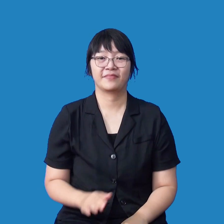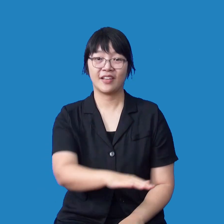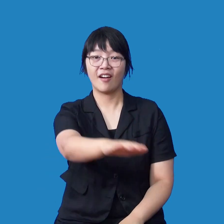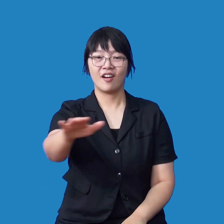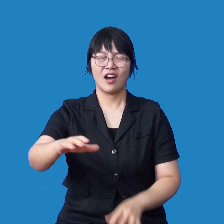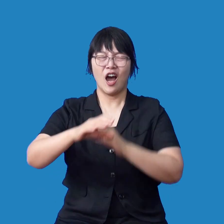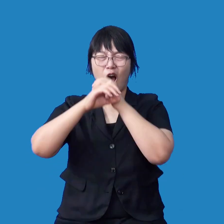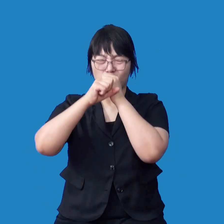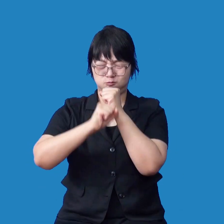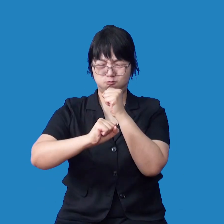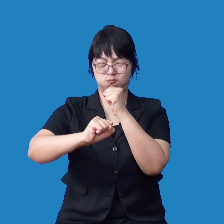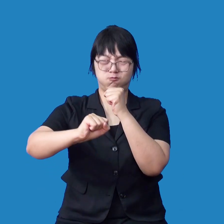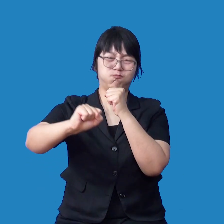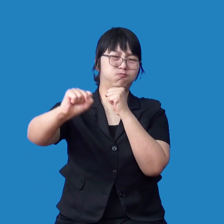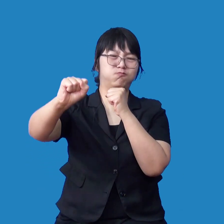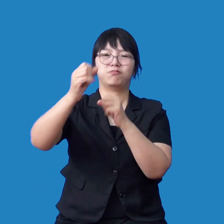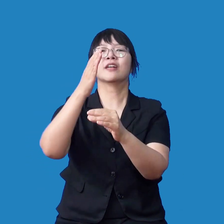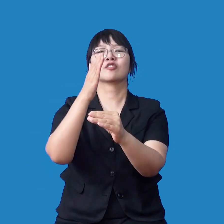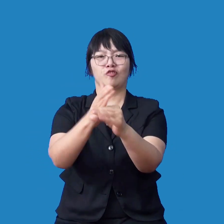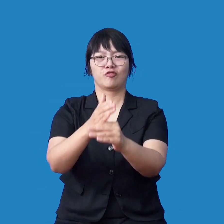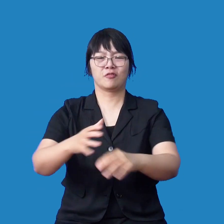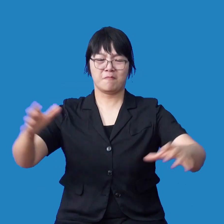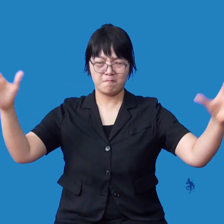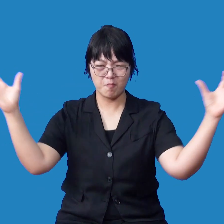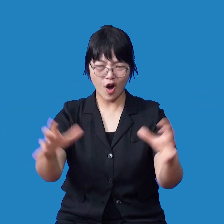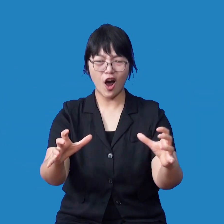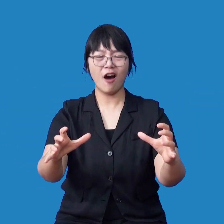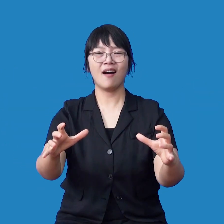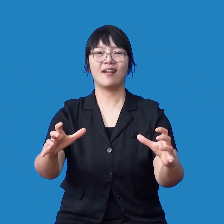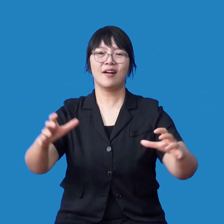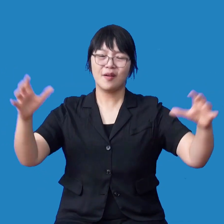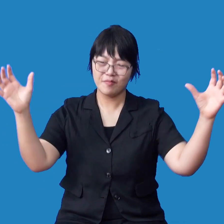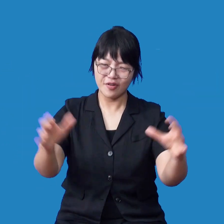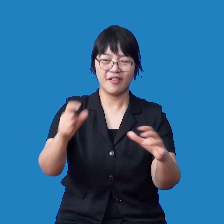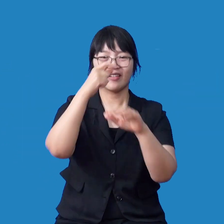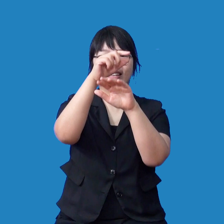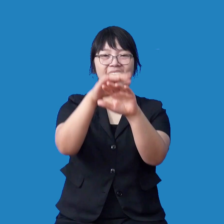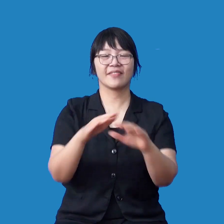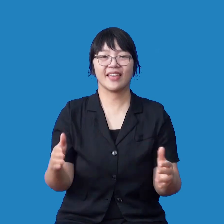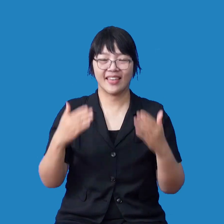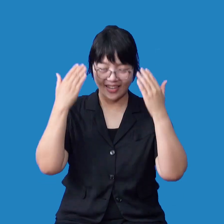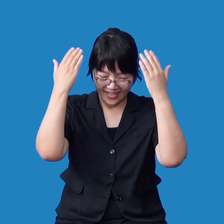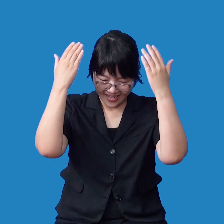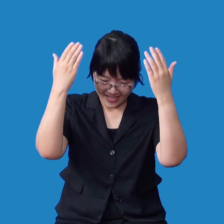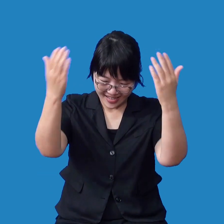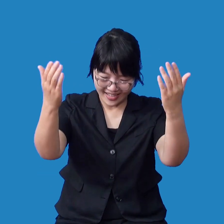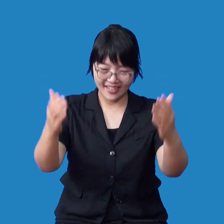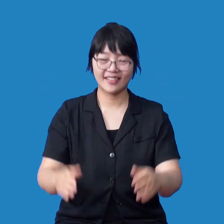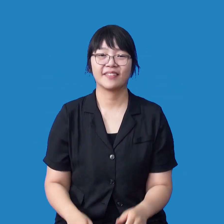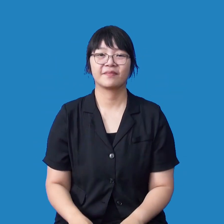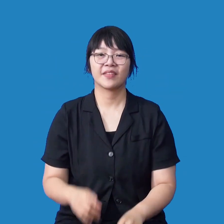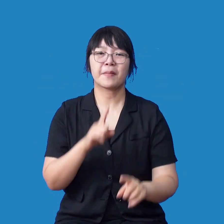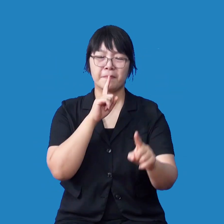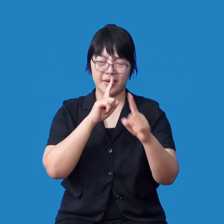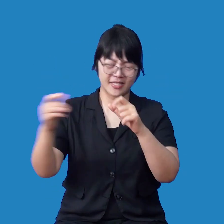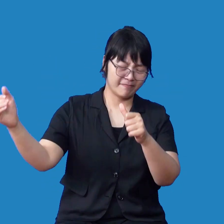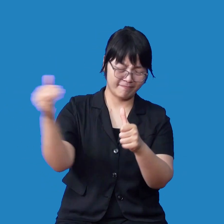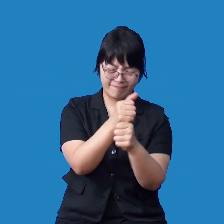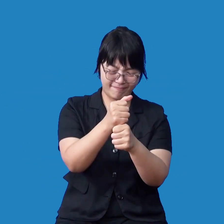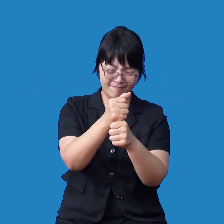나팔이 울리고 있습니다. 모이라고, 예배하라고, 다시 말씀을